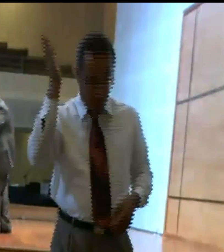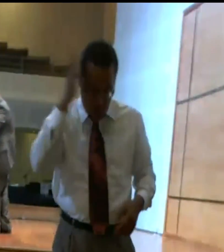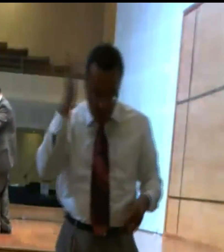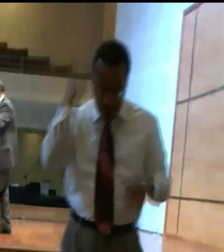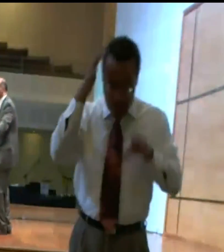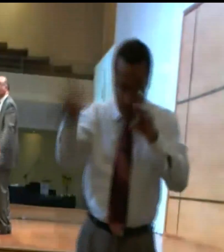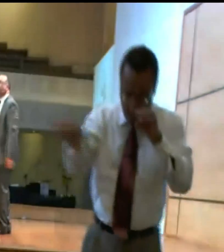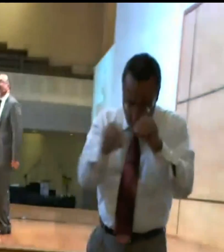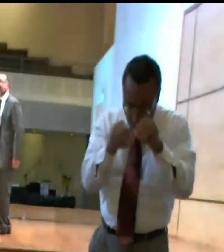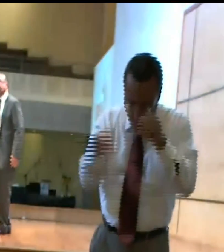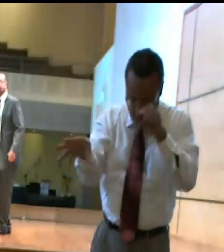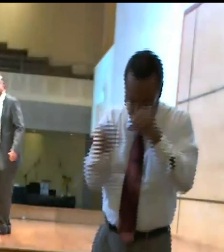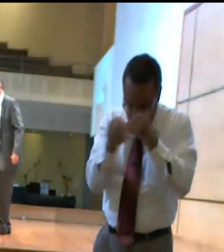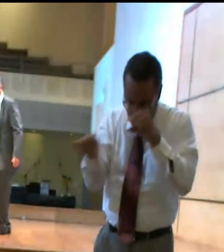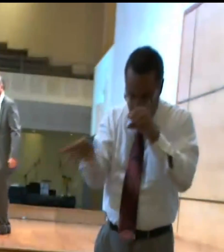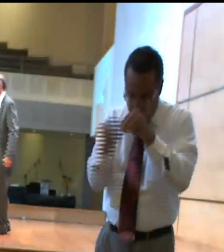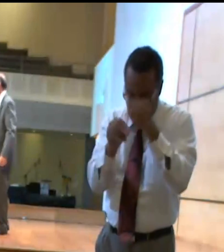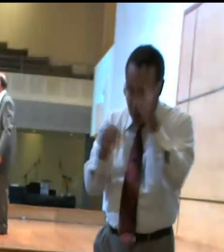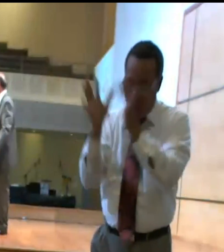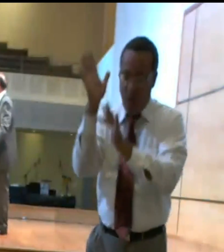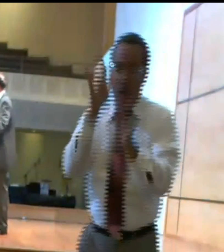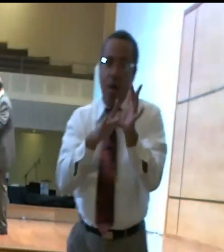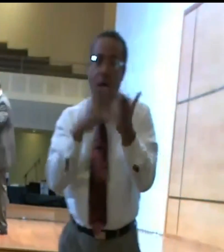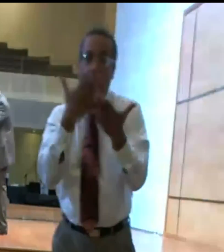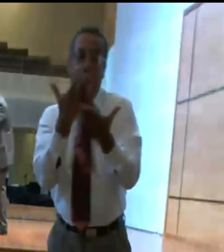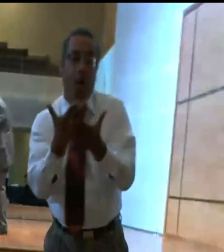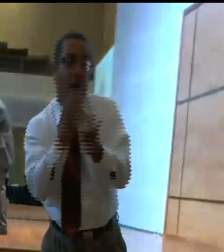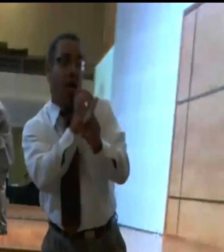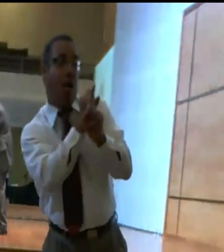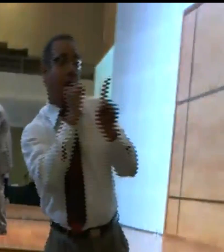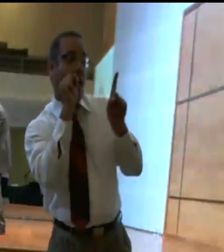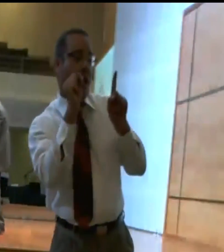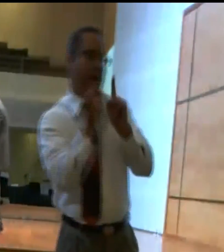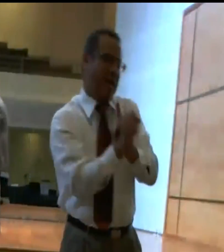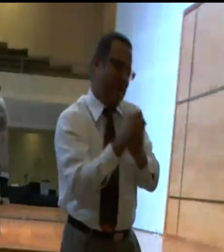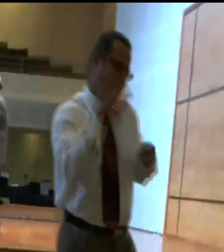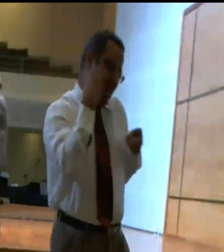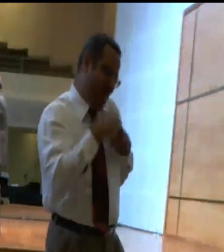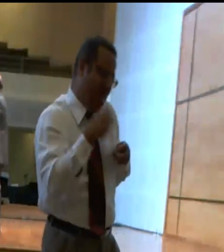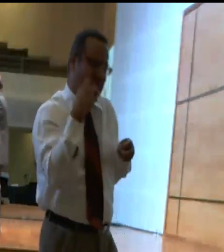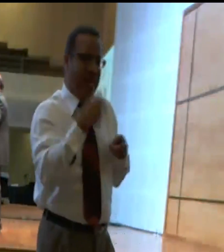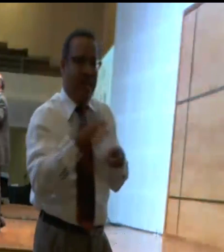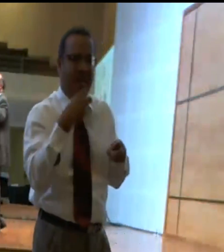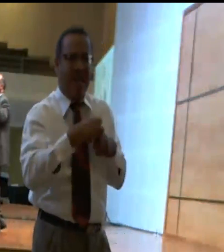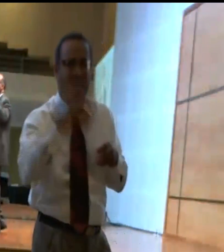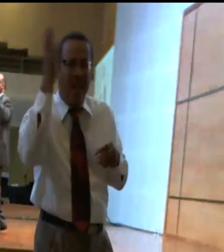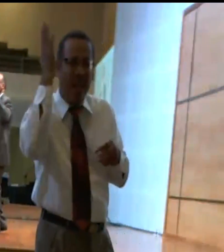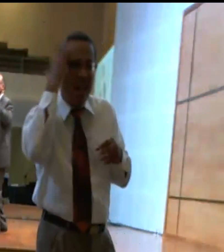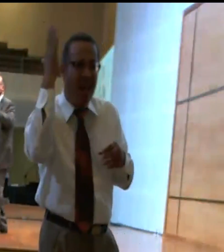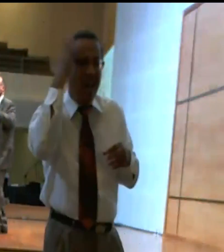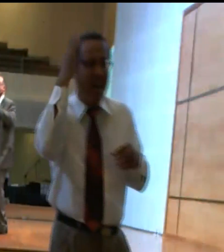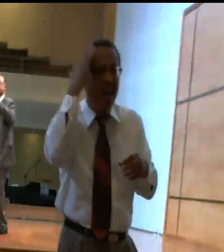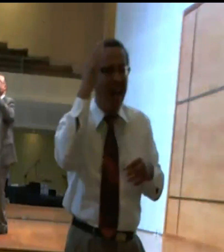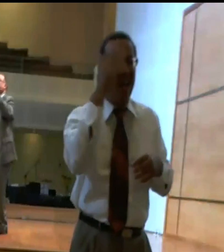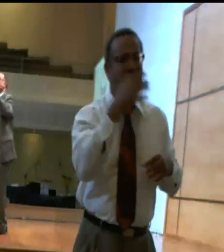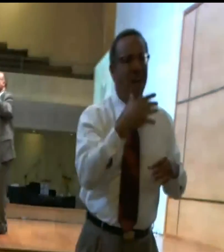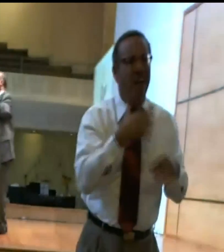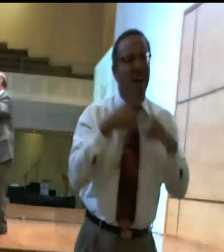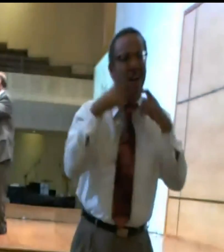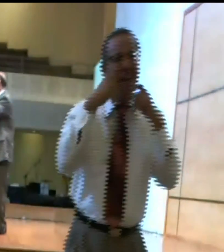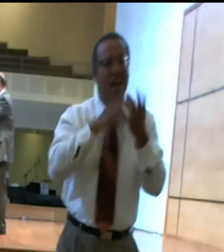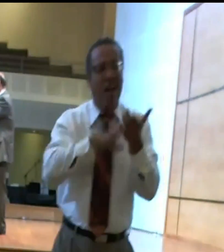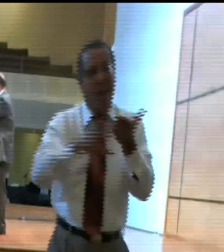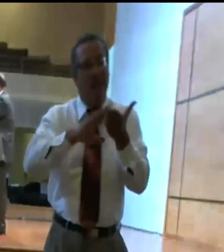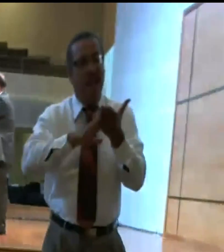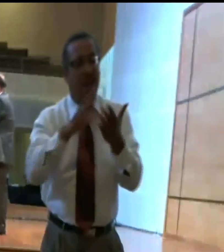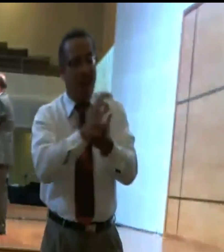cómo aplicar los principios de las Escrituras en medio de circunstancias difíciles, y él sabe cómo ampararse en el perdón